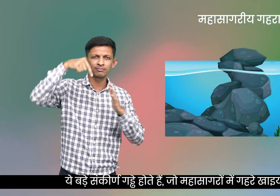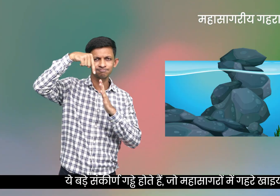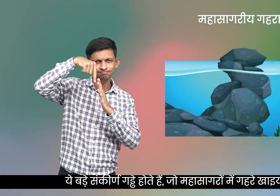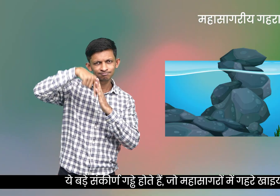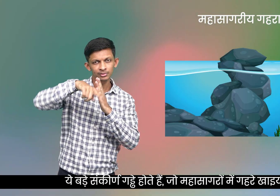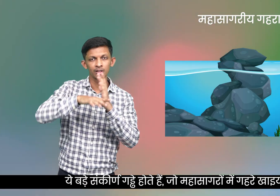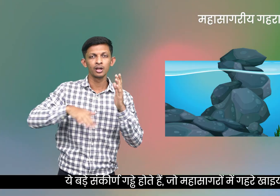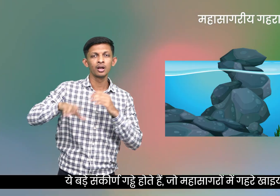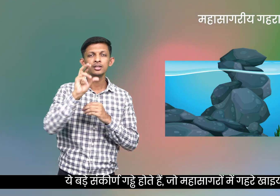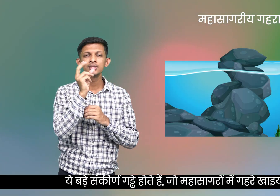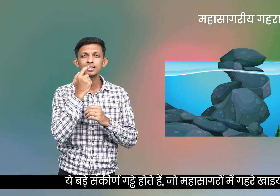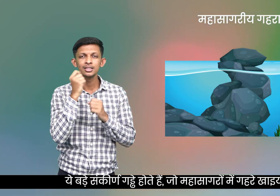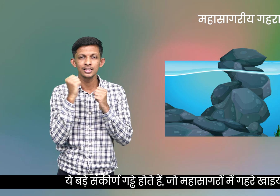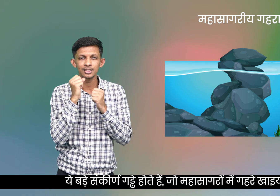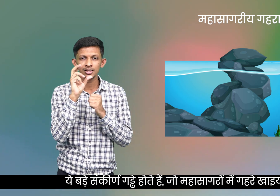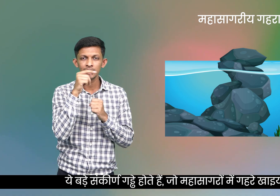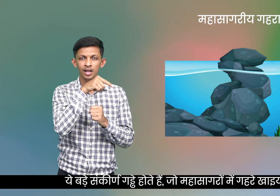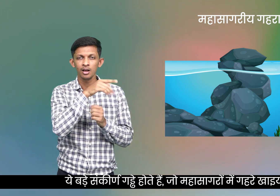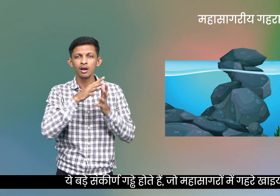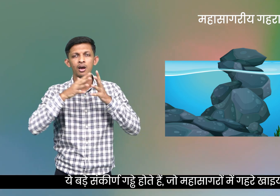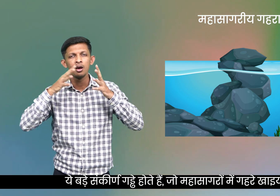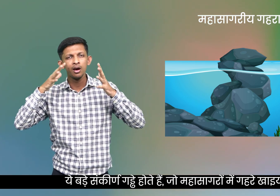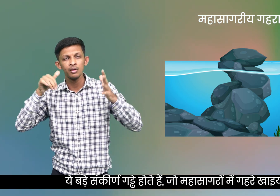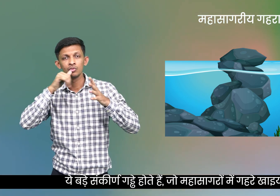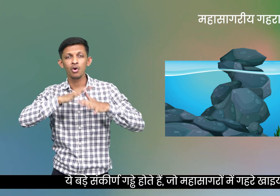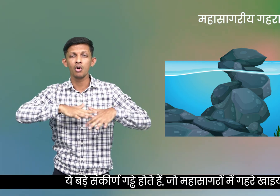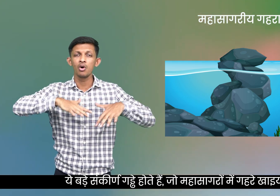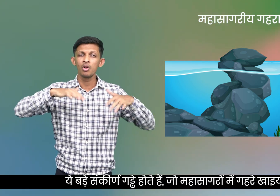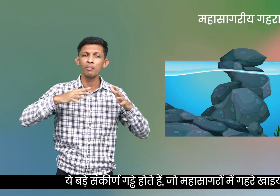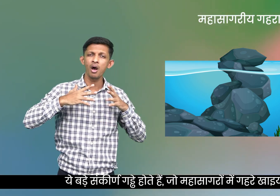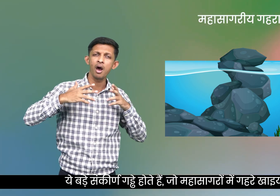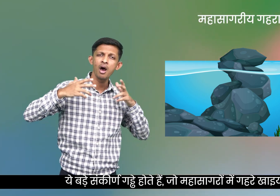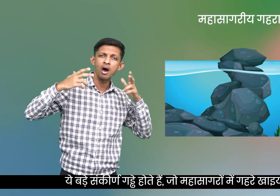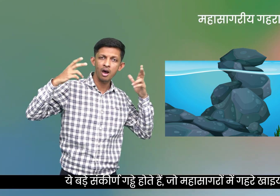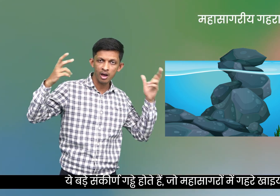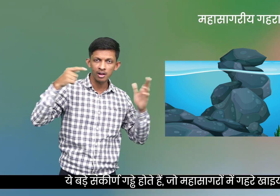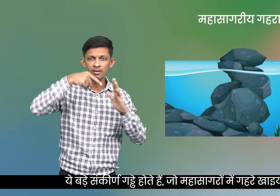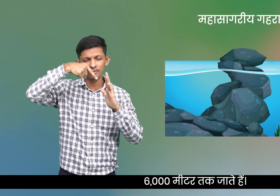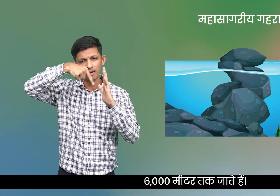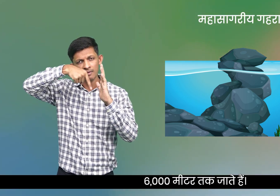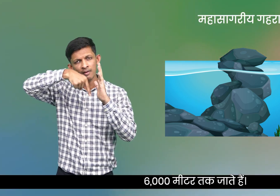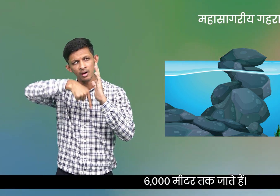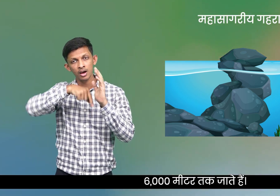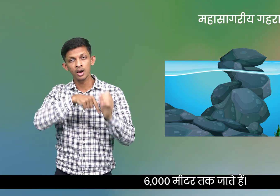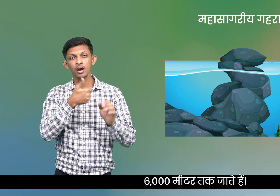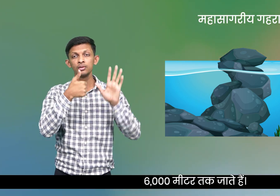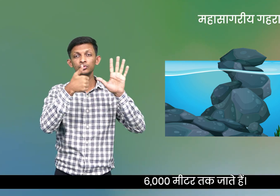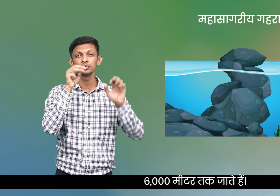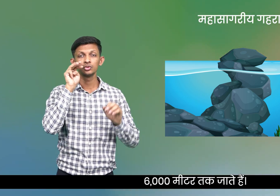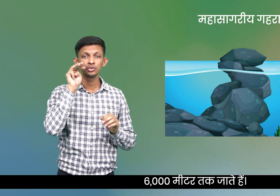हैं जो महासागरों में गहरे खाइयों के रूप में 6000 मीटर तक